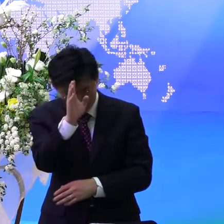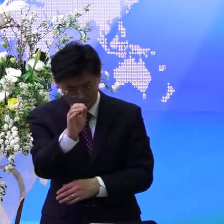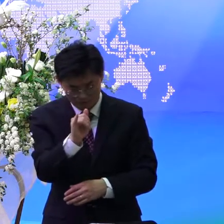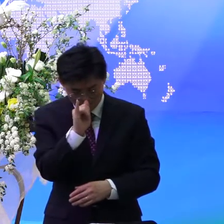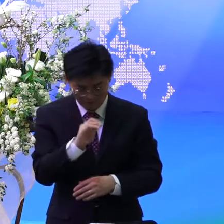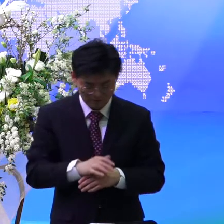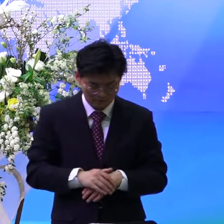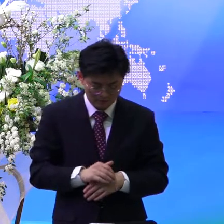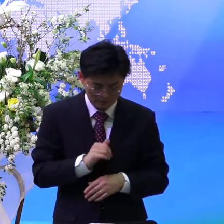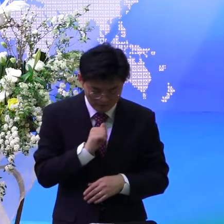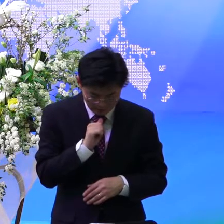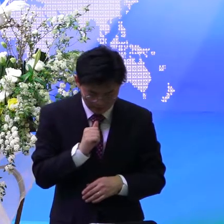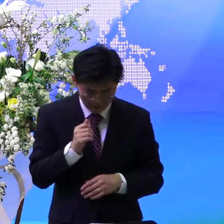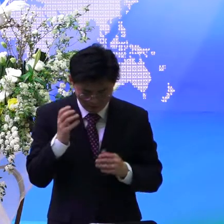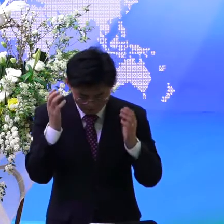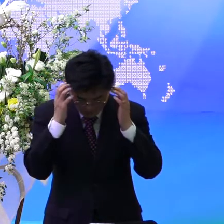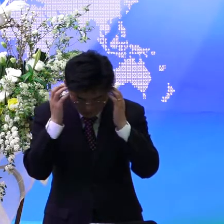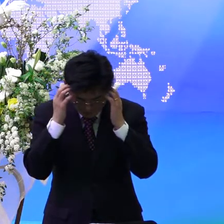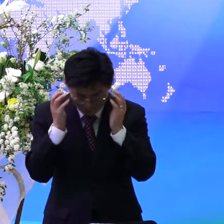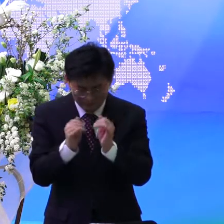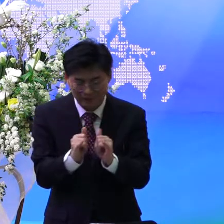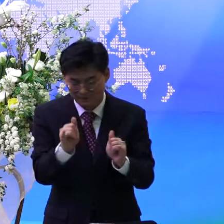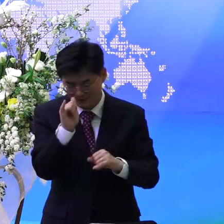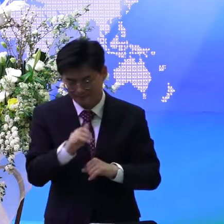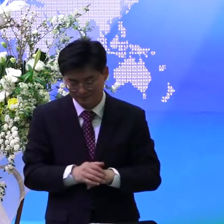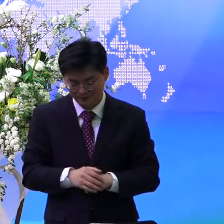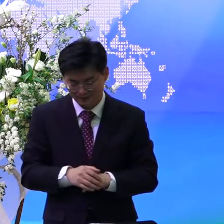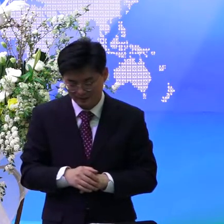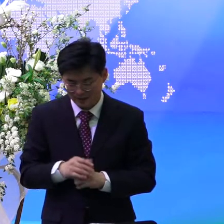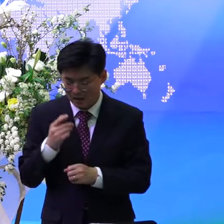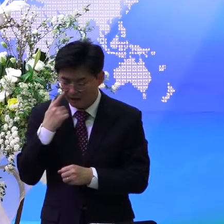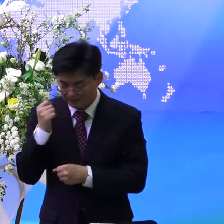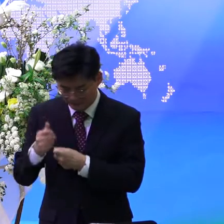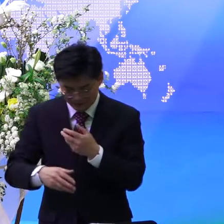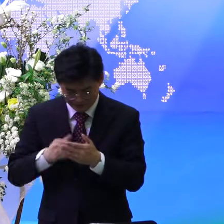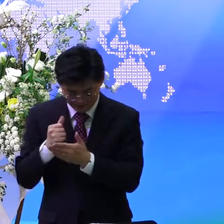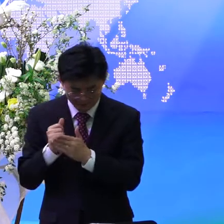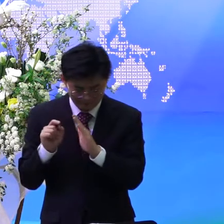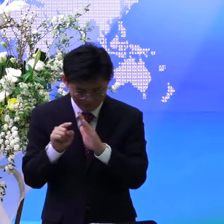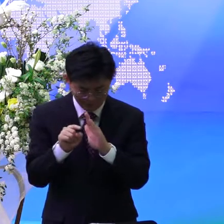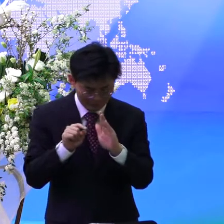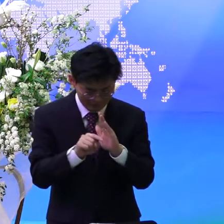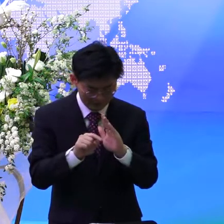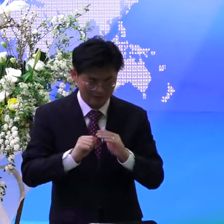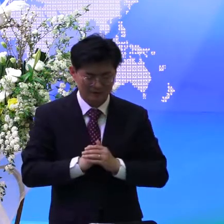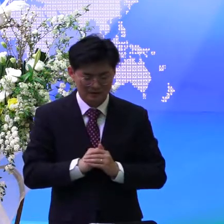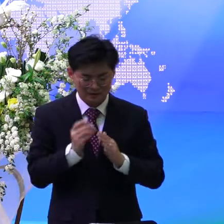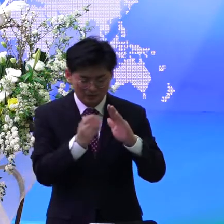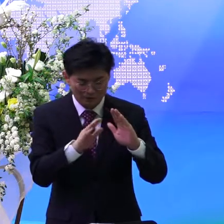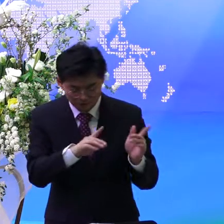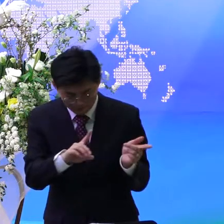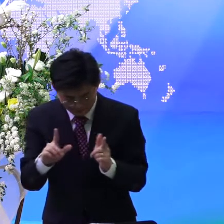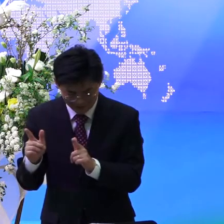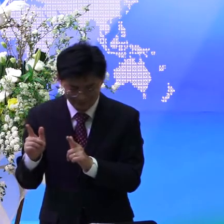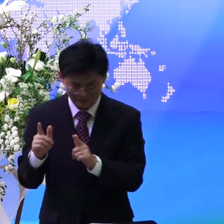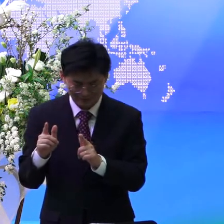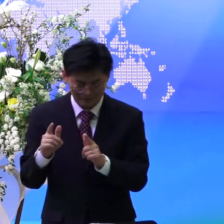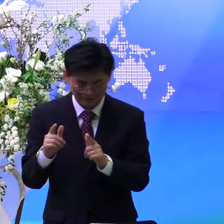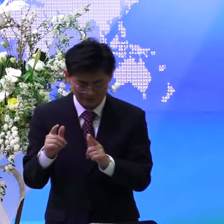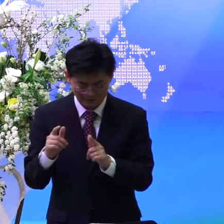가난함으로 하나님 앞에 엎드리는 성도님들이 계십니다. 아버지 하나님, 그 모든 성도님들의